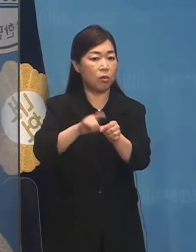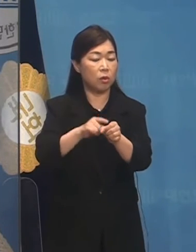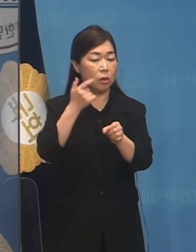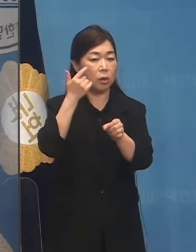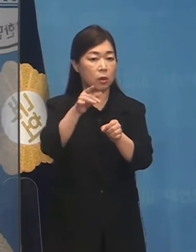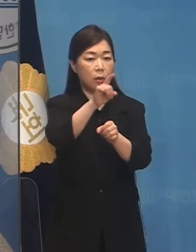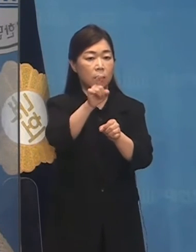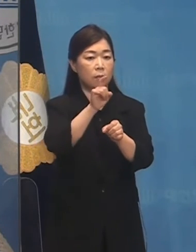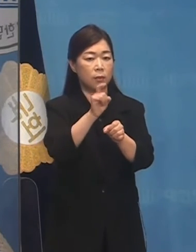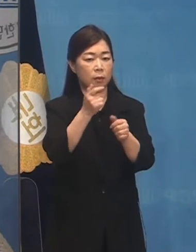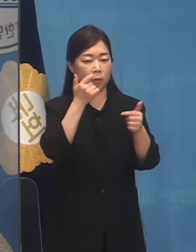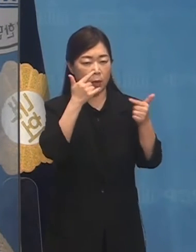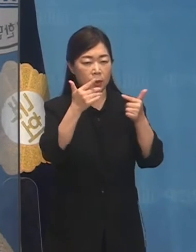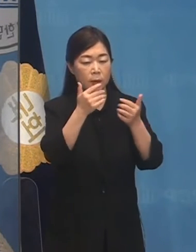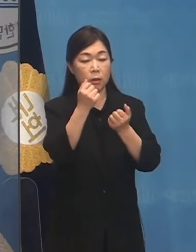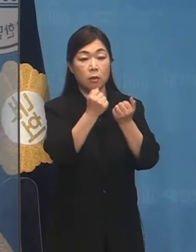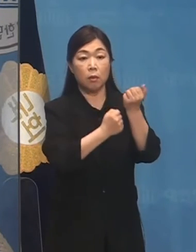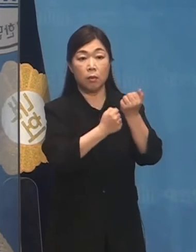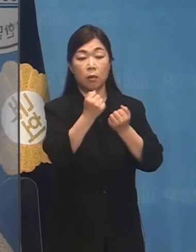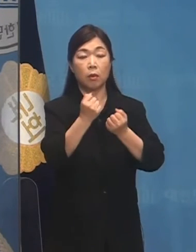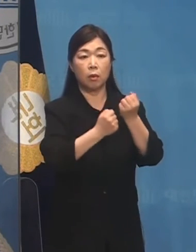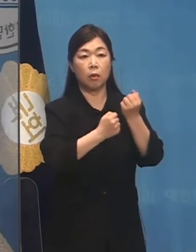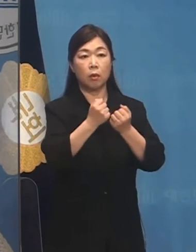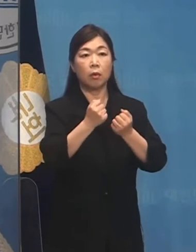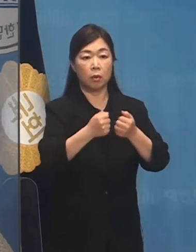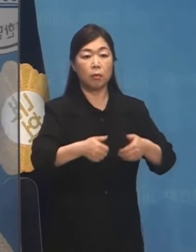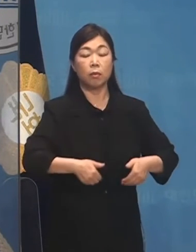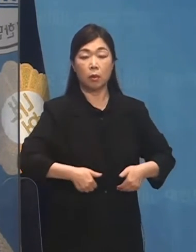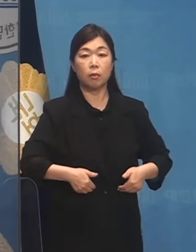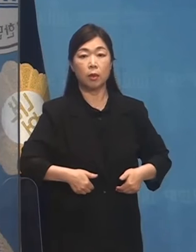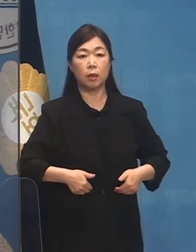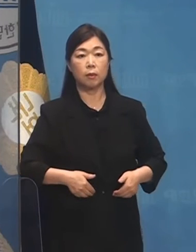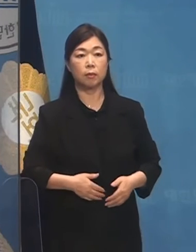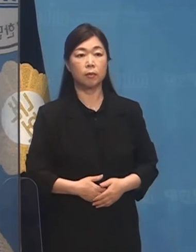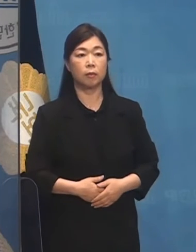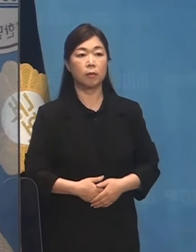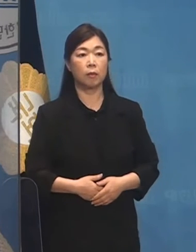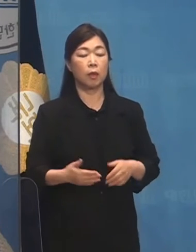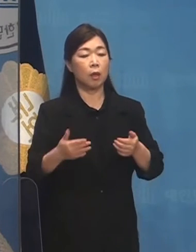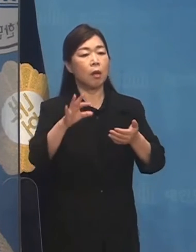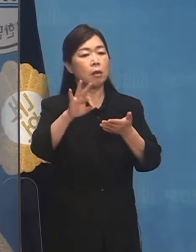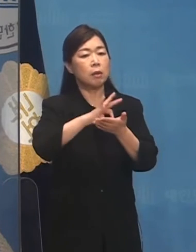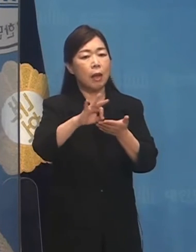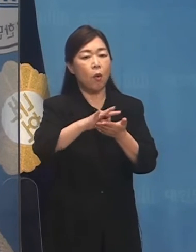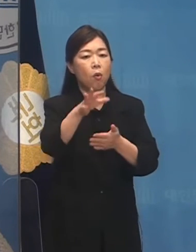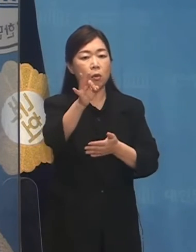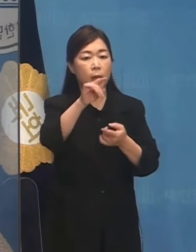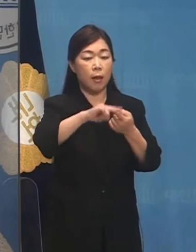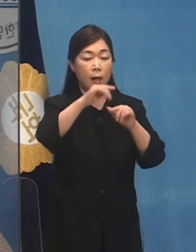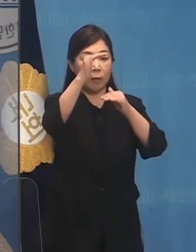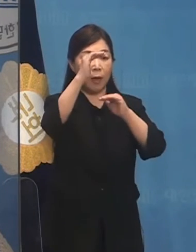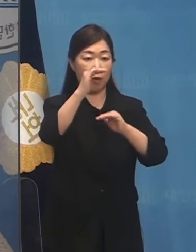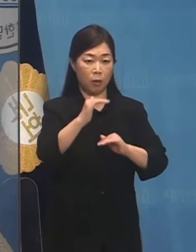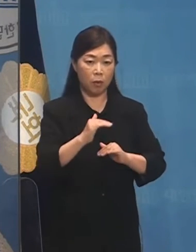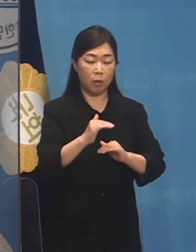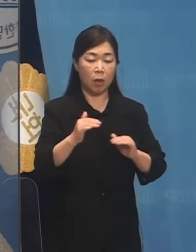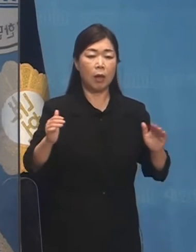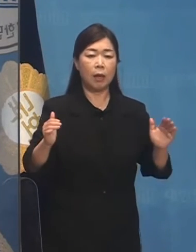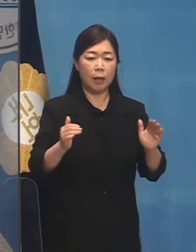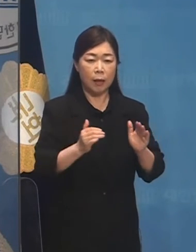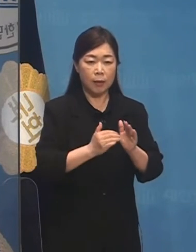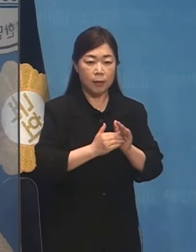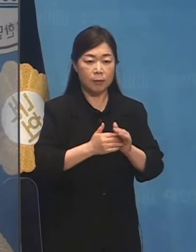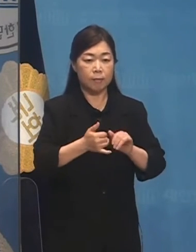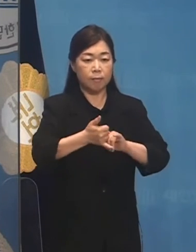부분도 분명히 명백하게 규명이 돼야 됩니다. 그래서 차용 금액에 대한 내역 이 부분을